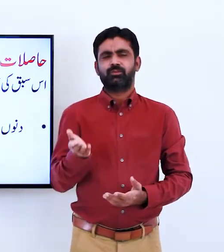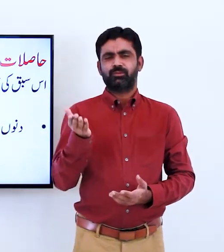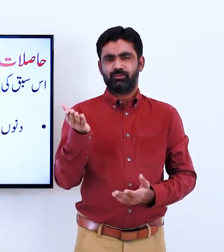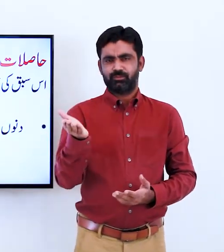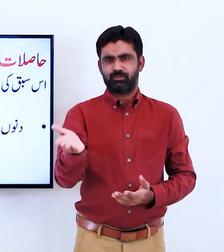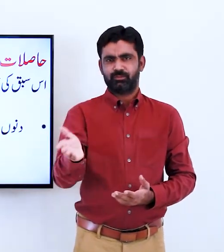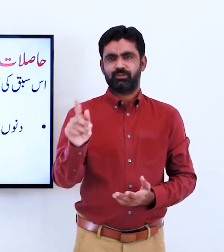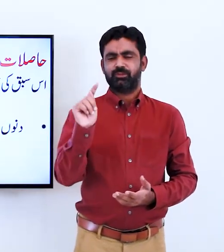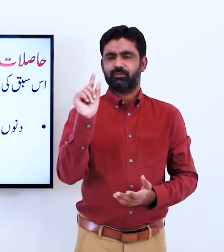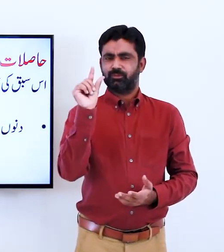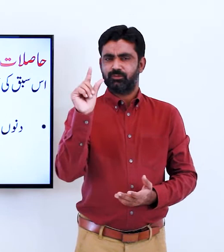इस सबक में बच्चे सीखेंगे